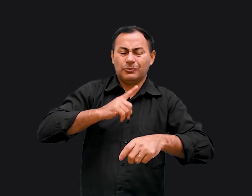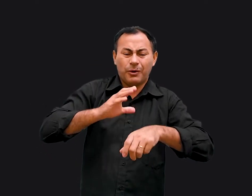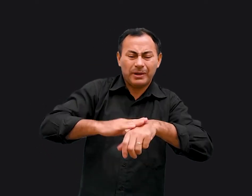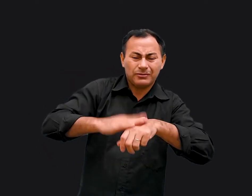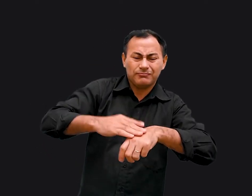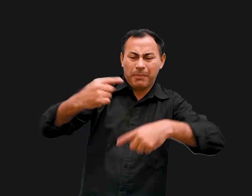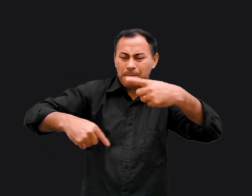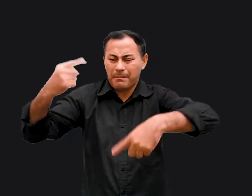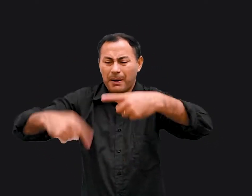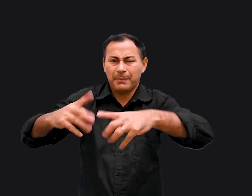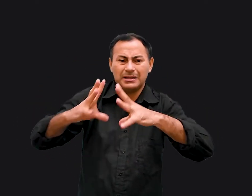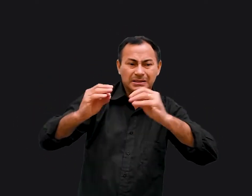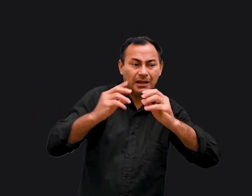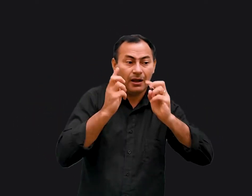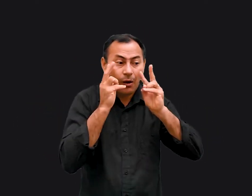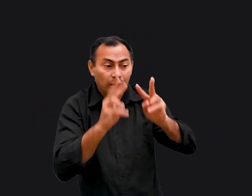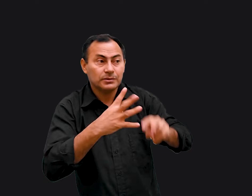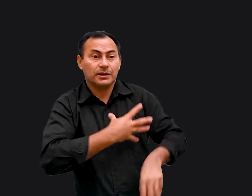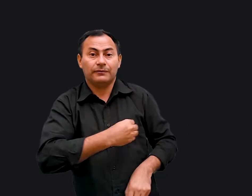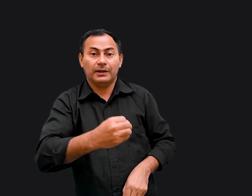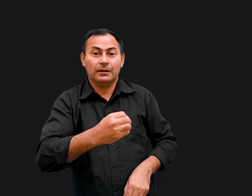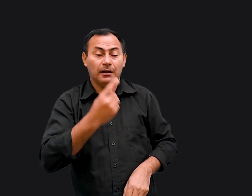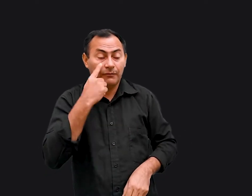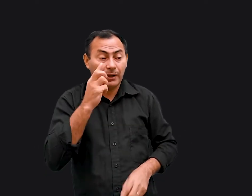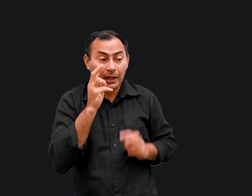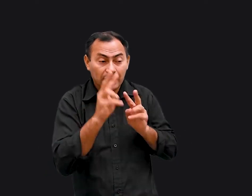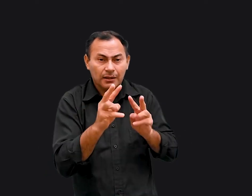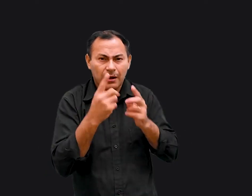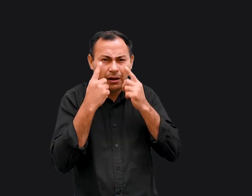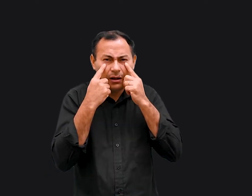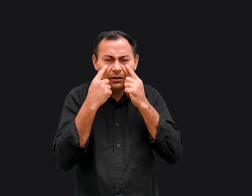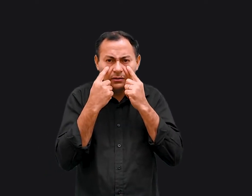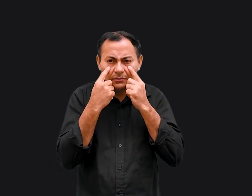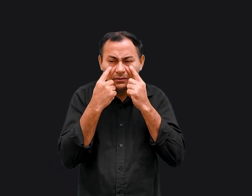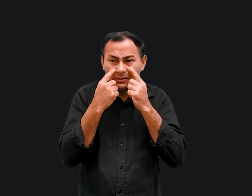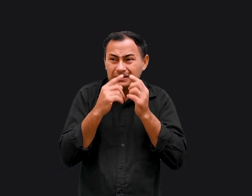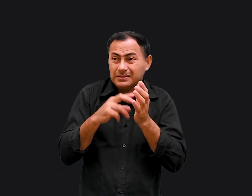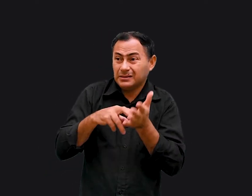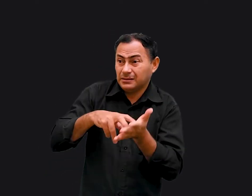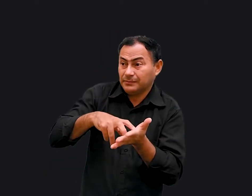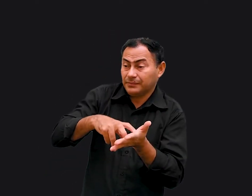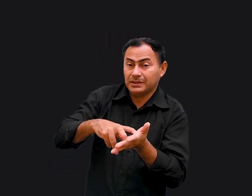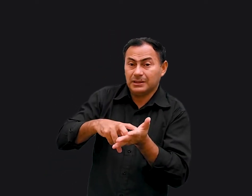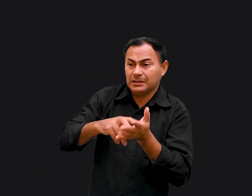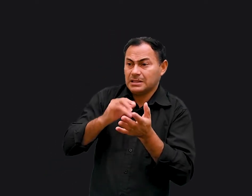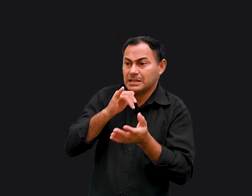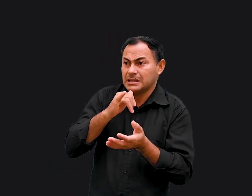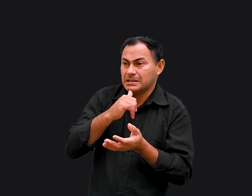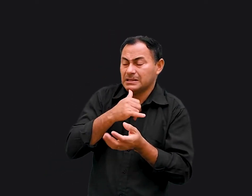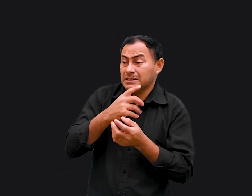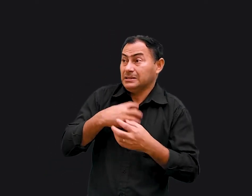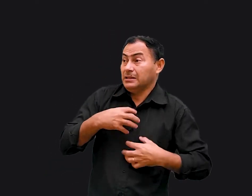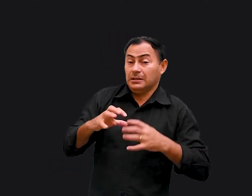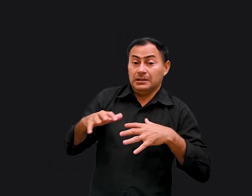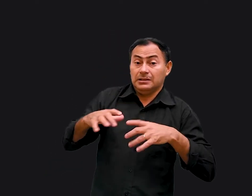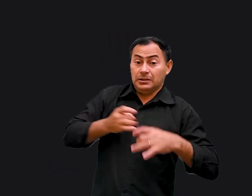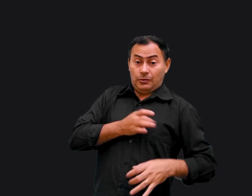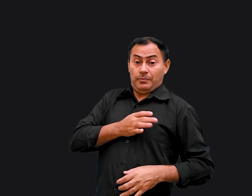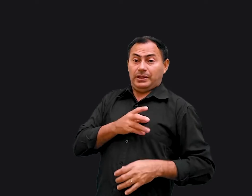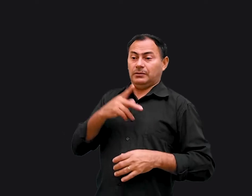desentendimento, dê uma olhada para o seu filho e você vai ver aquele olhar de insegurança, um olhar de terror no seu filho.